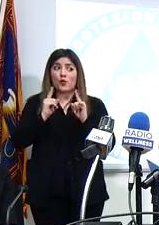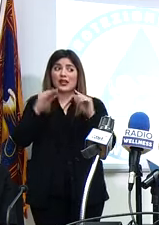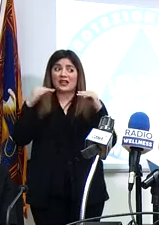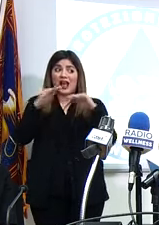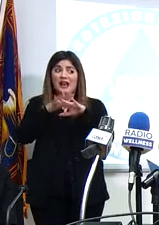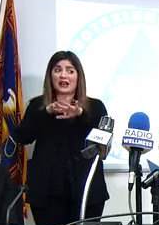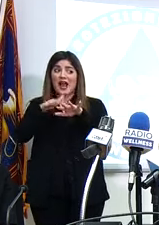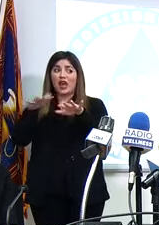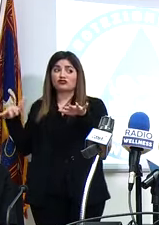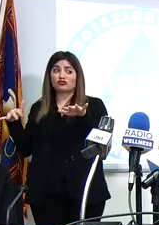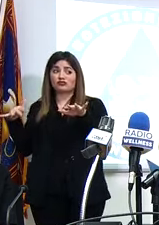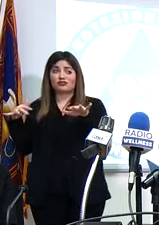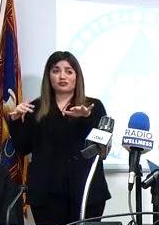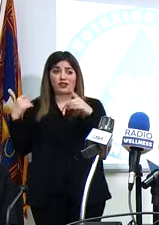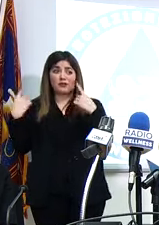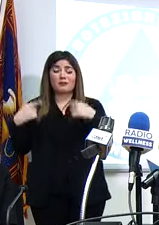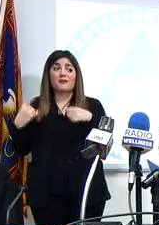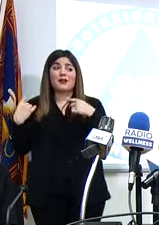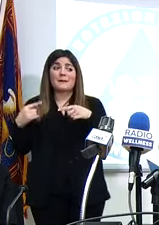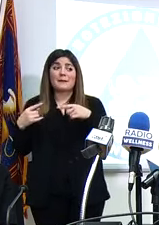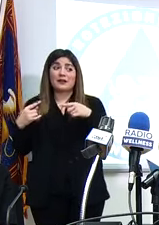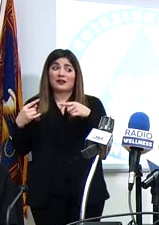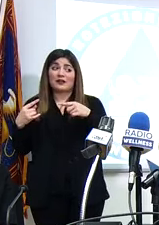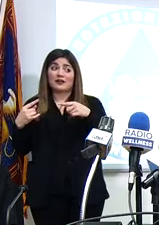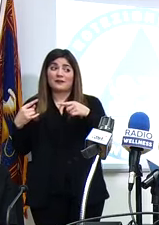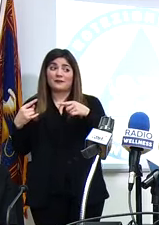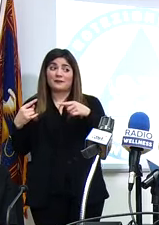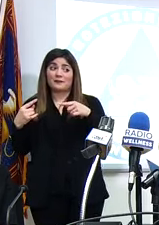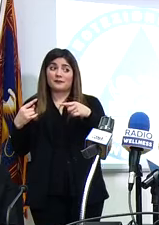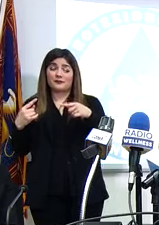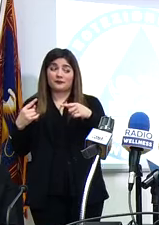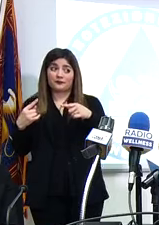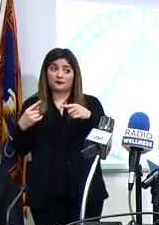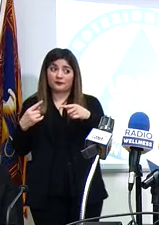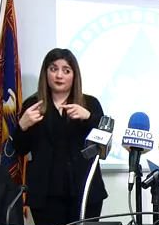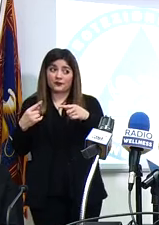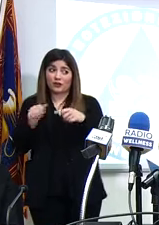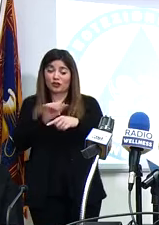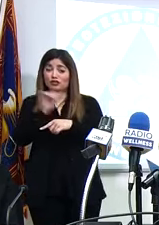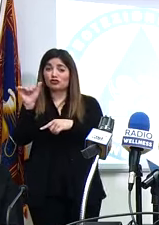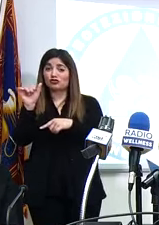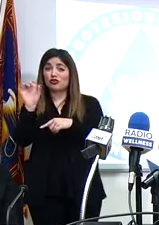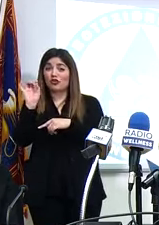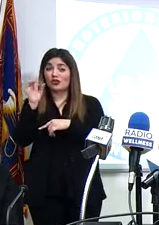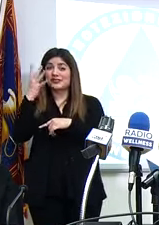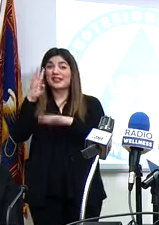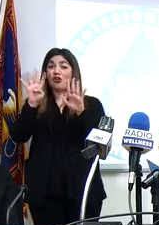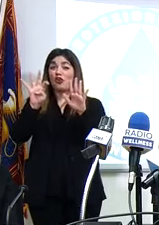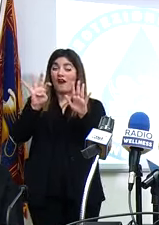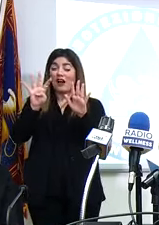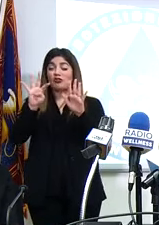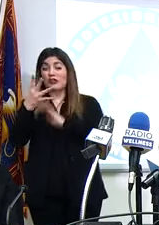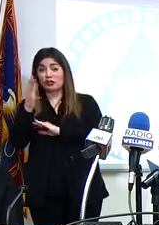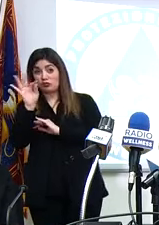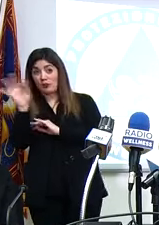L'immunità di gregge sarà consentita solo con una copertura al 90-95%, e a quel